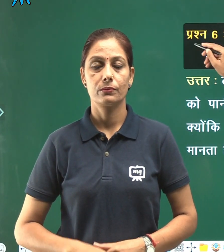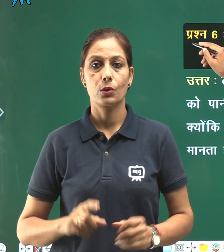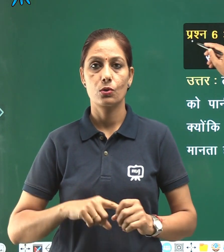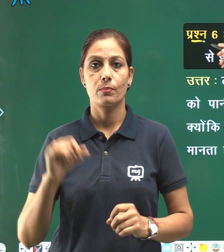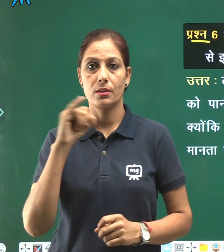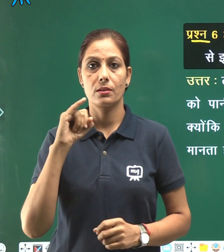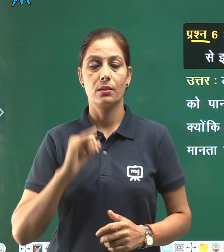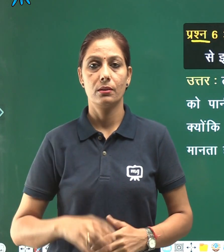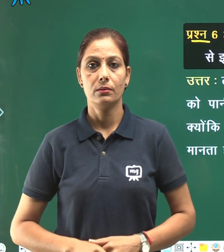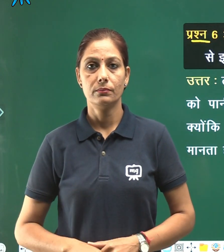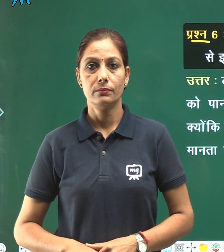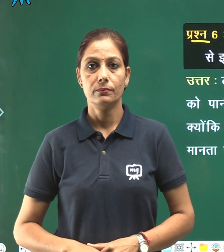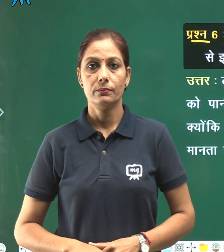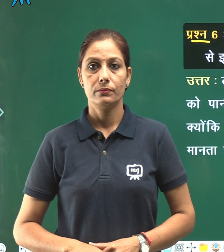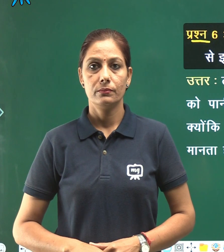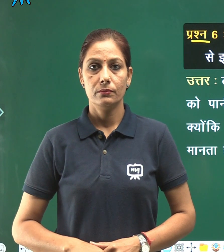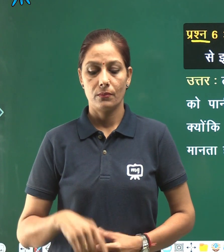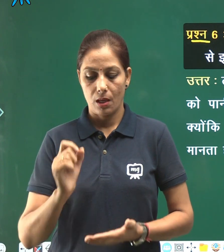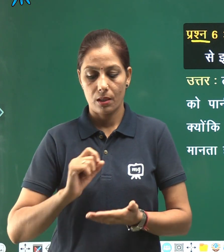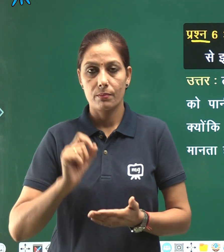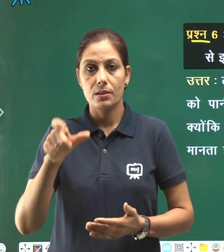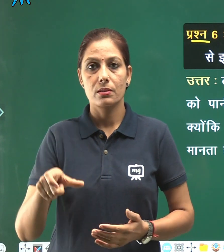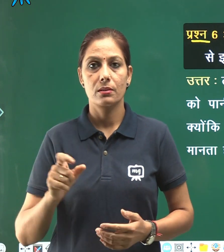प्रश्न 6, लेखक ने